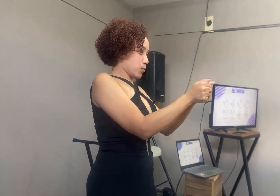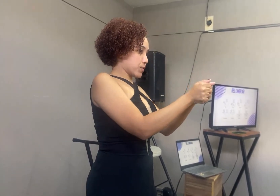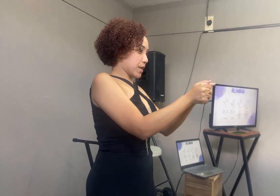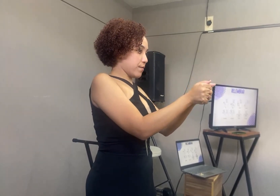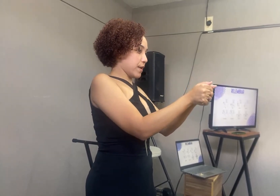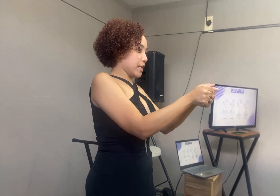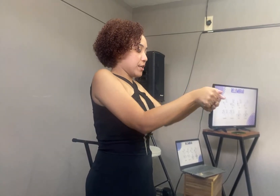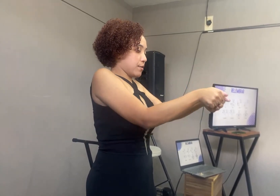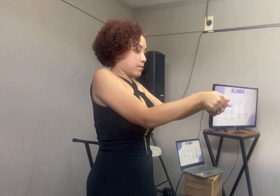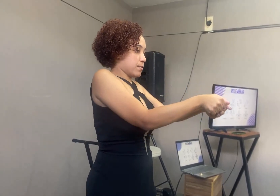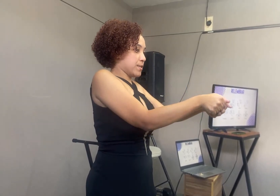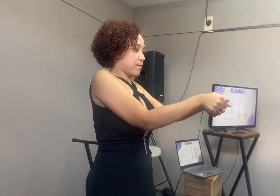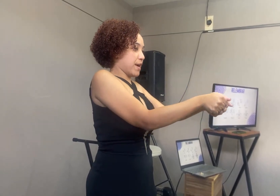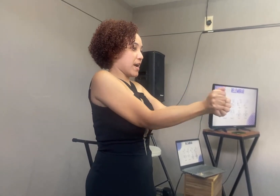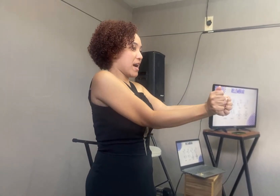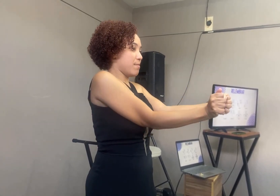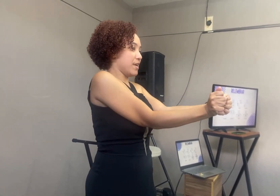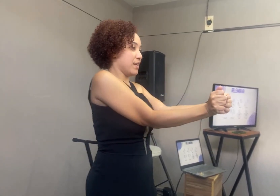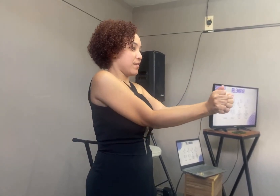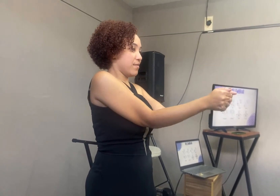Ônibus à frente, você vai abrir e fechar.